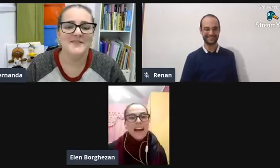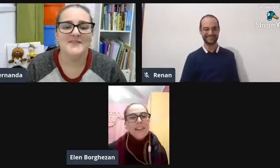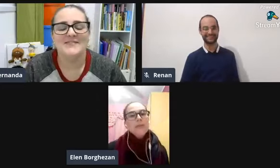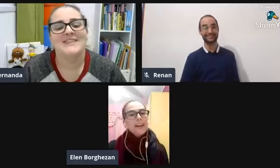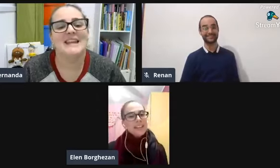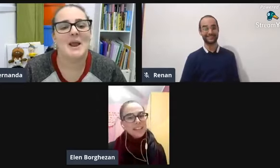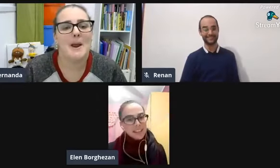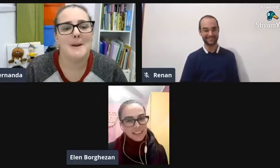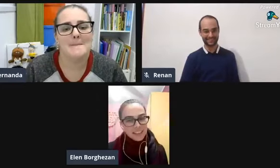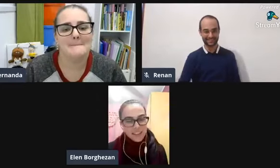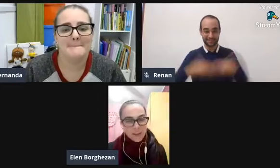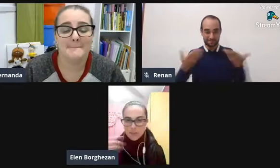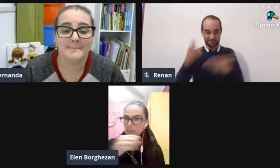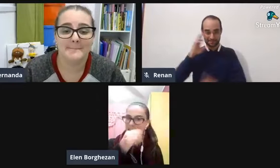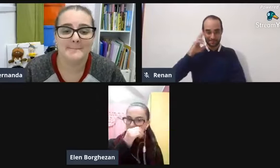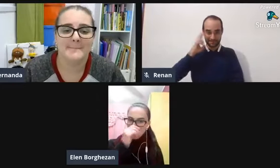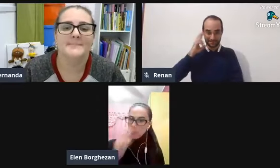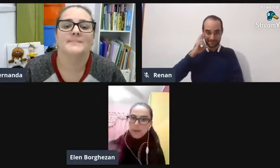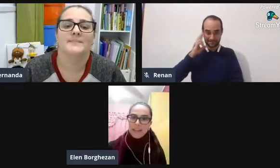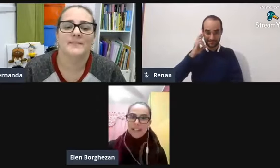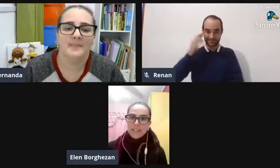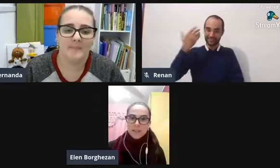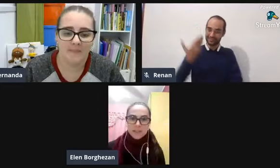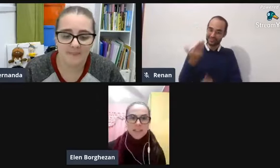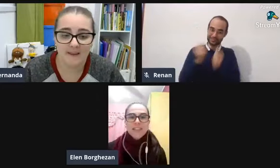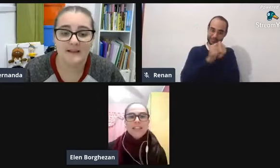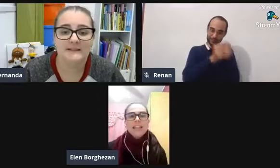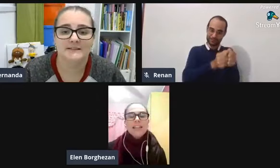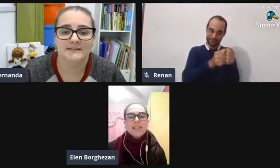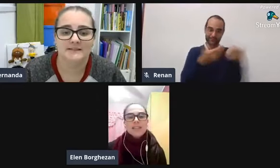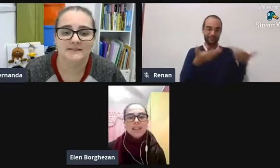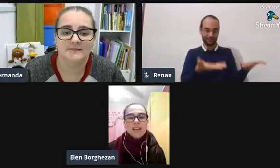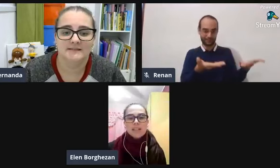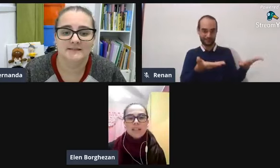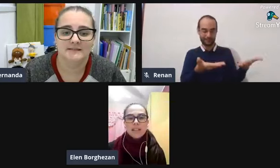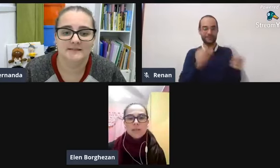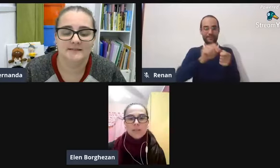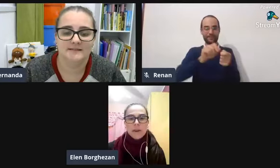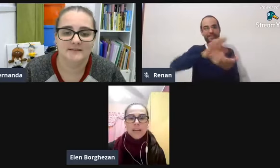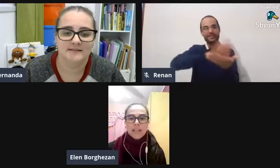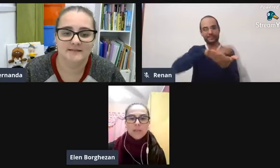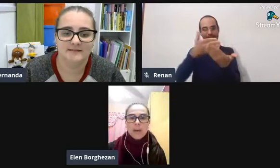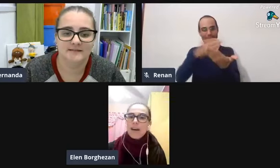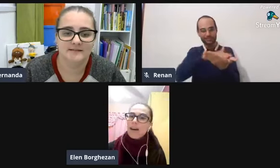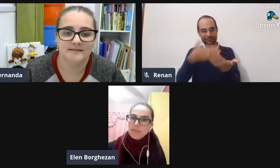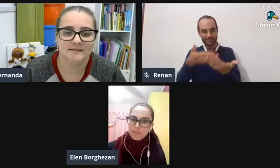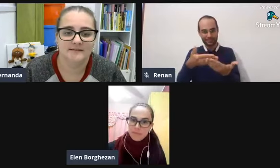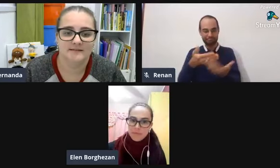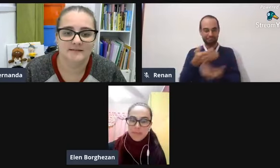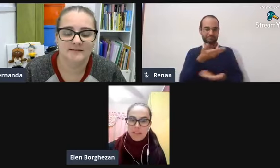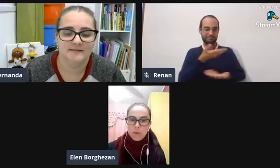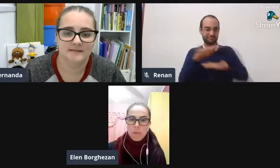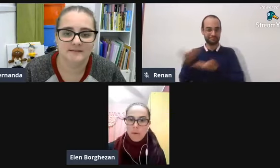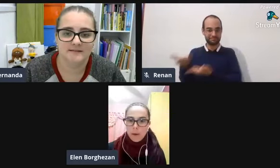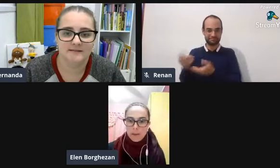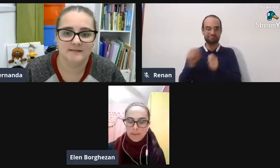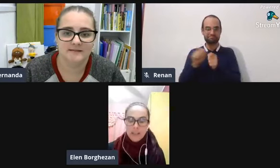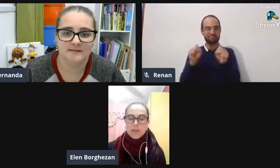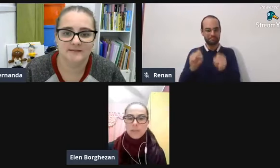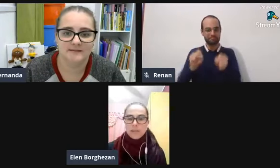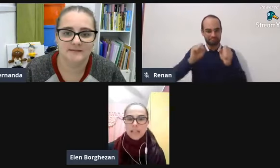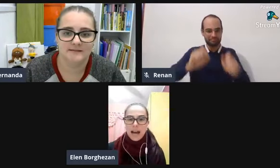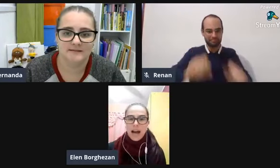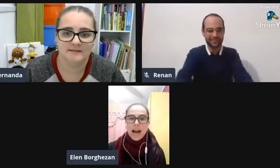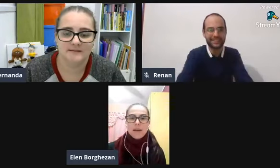Então, tá. E o Renan, que hoje está nos acompanhando e está fazendo a nossa tradução. Renan, tu quer falar alguma coisa?